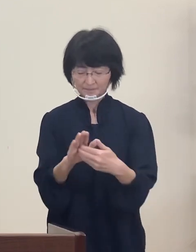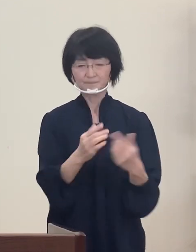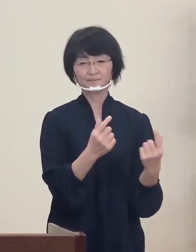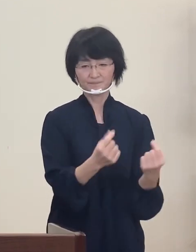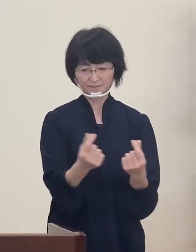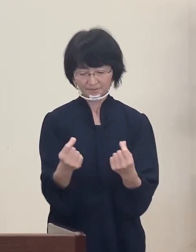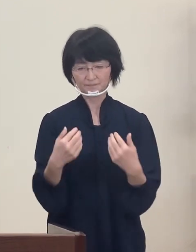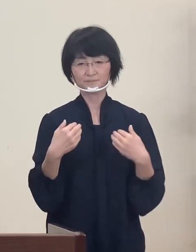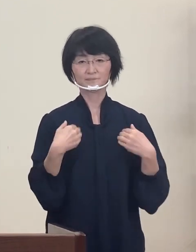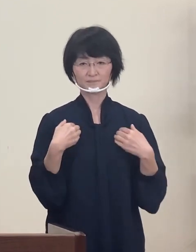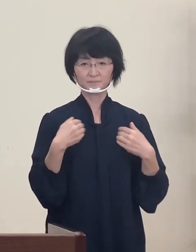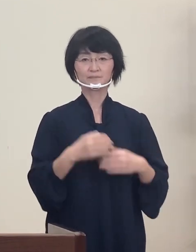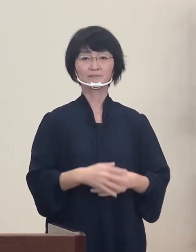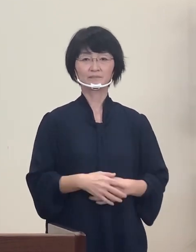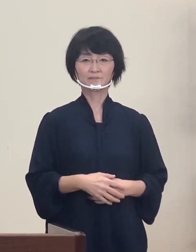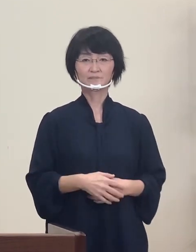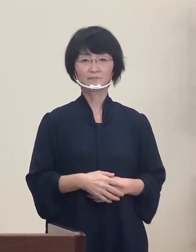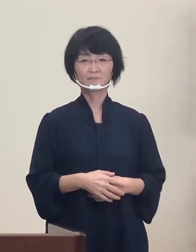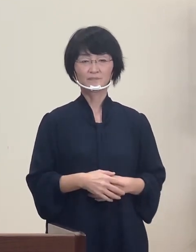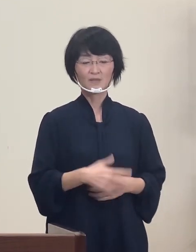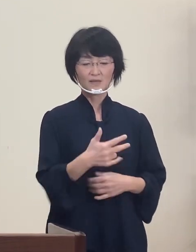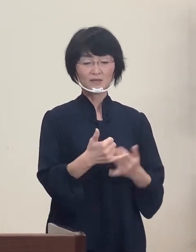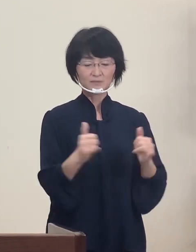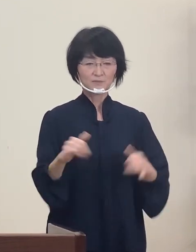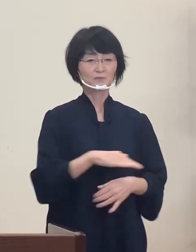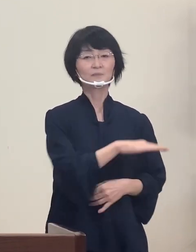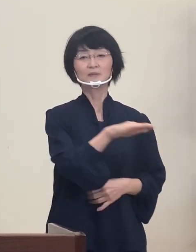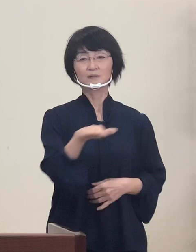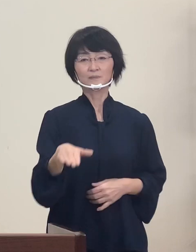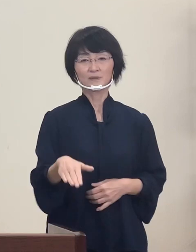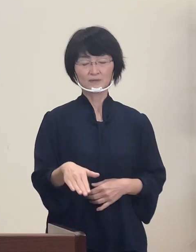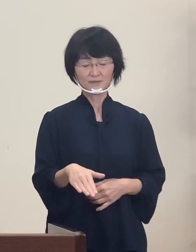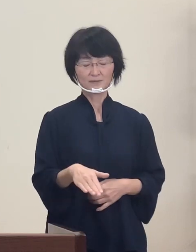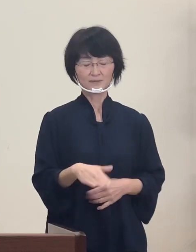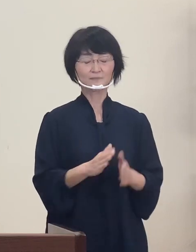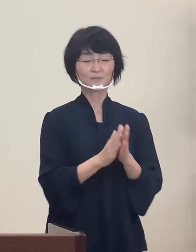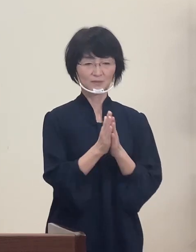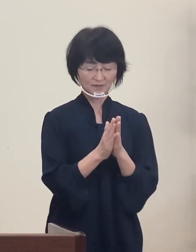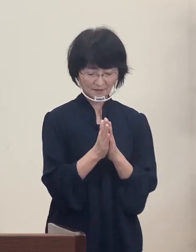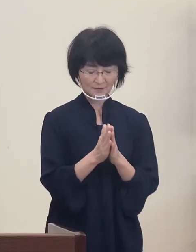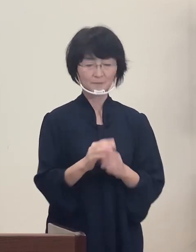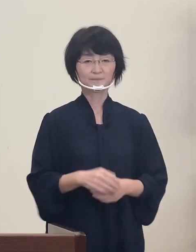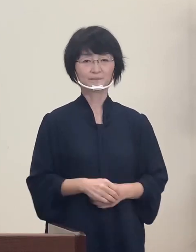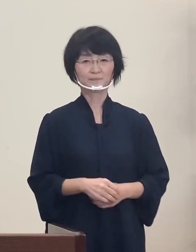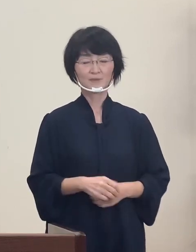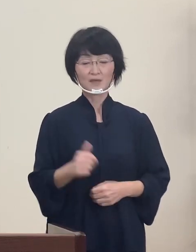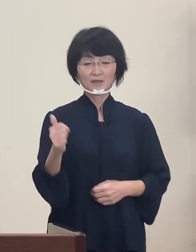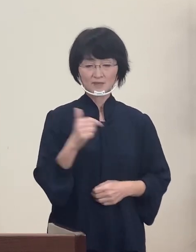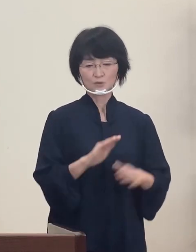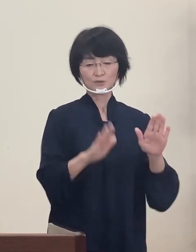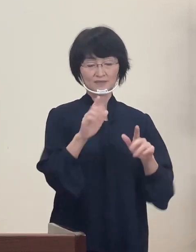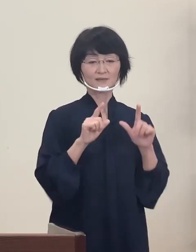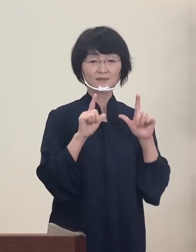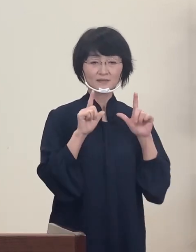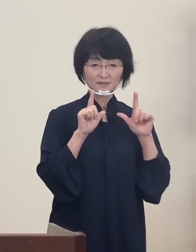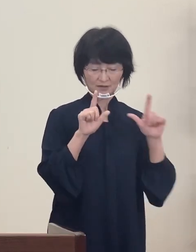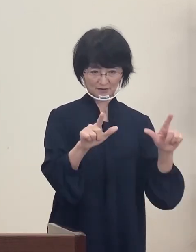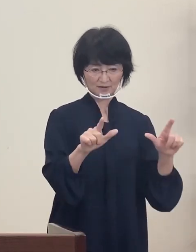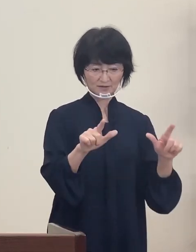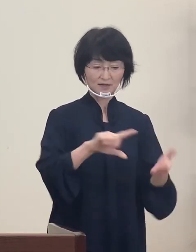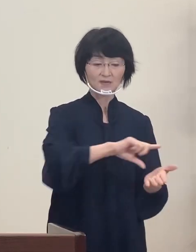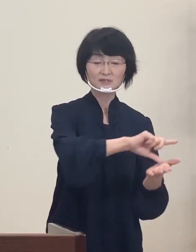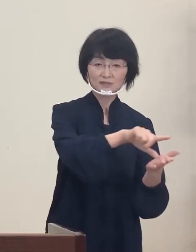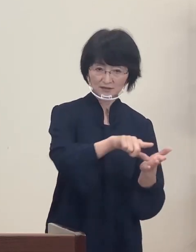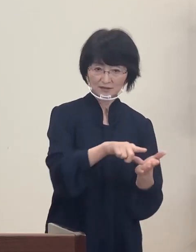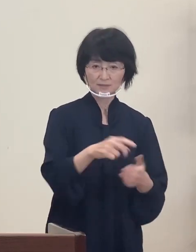でございますそこで市民の皆様にお願い申し上げます緊急事態宣言が発令された